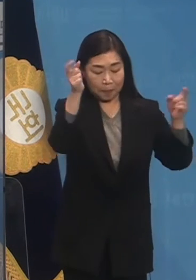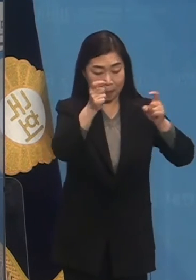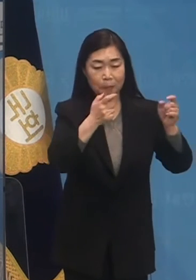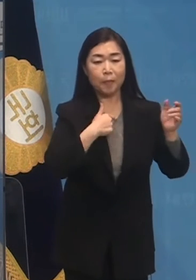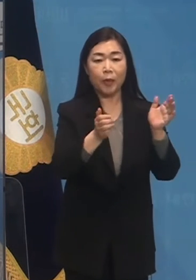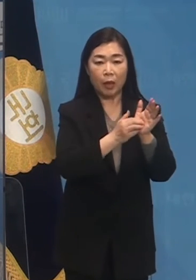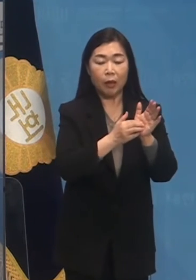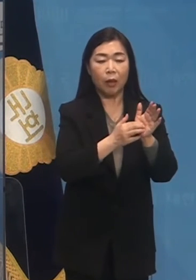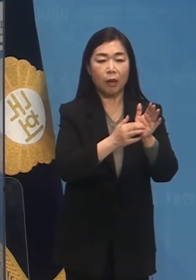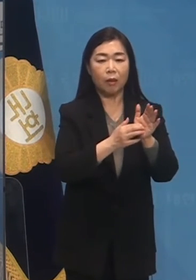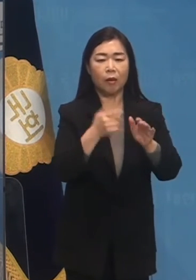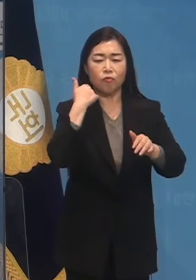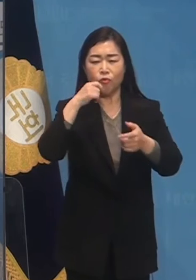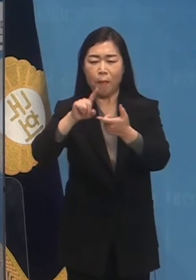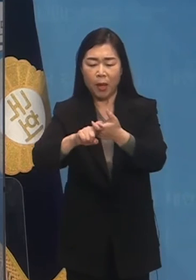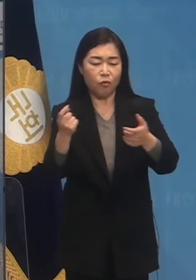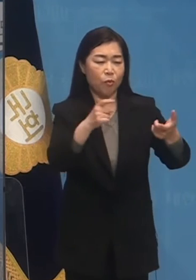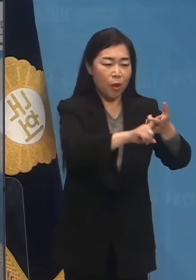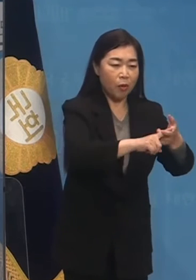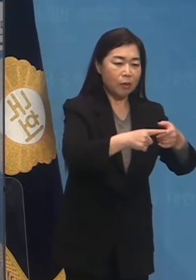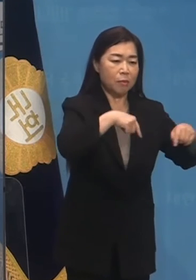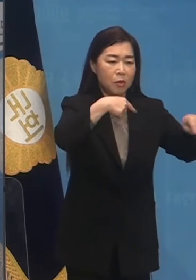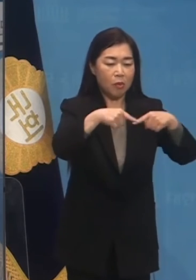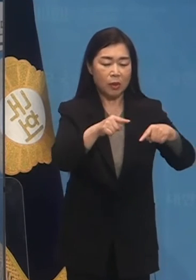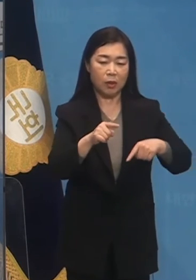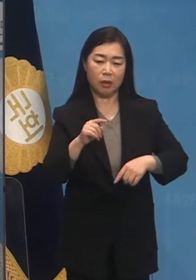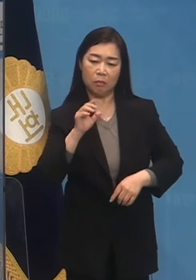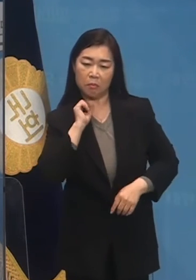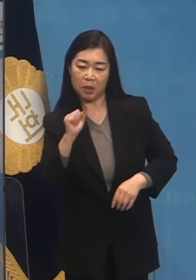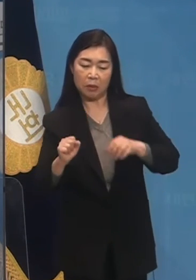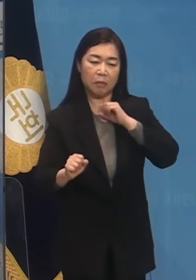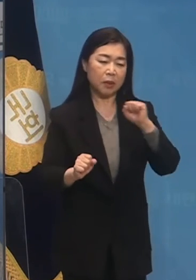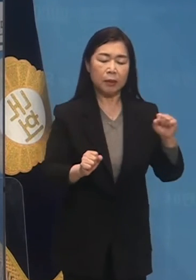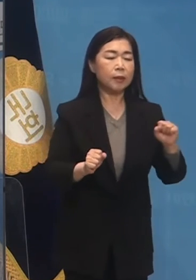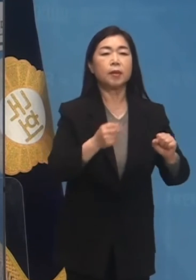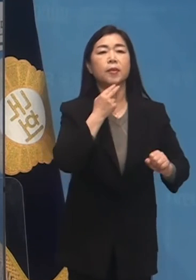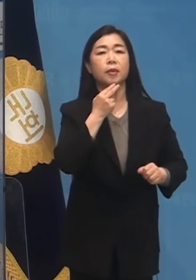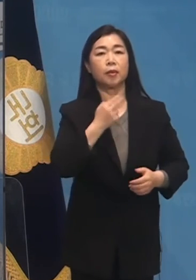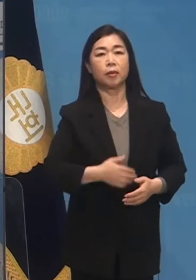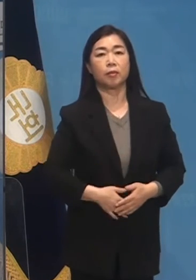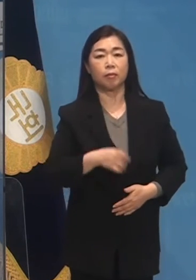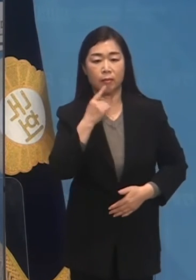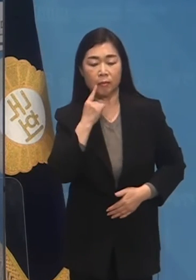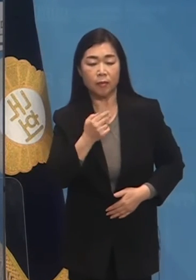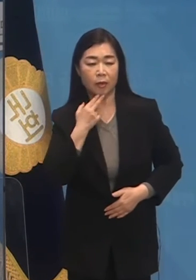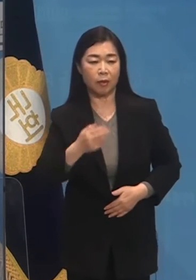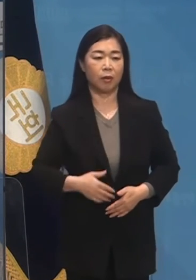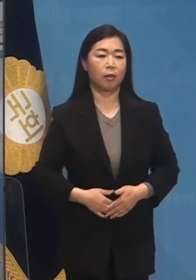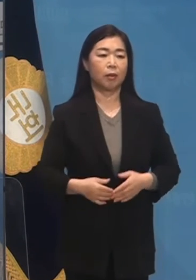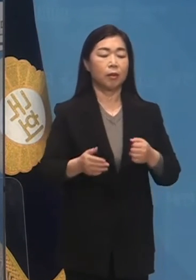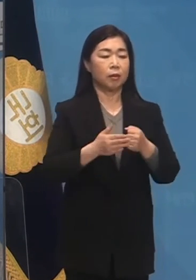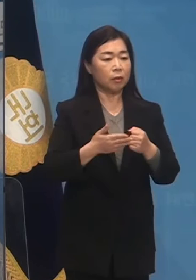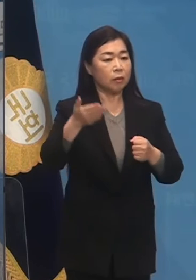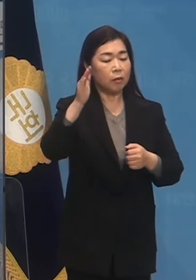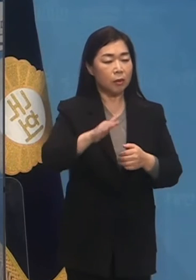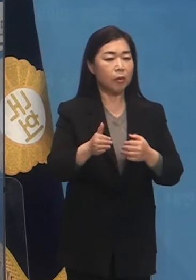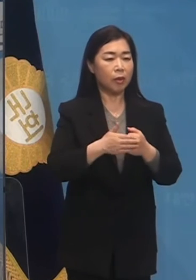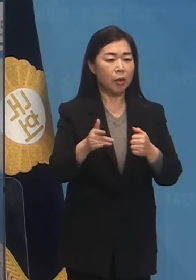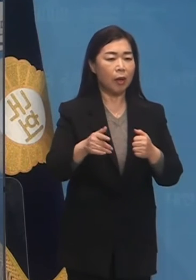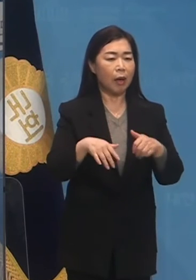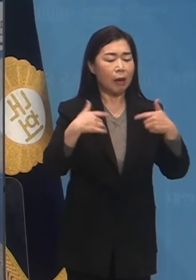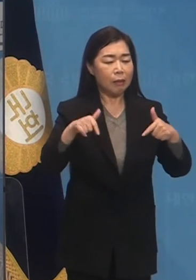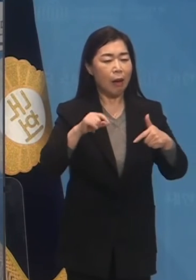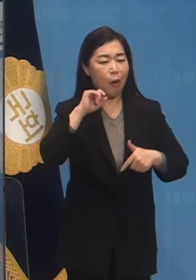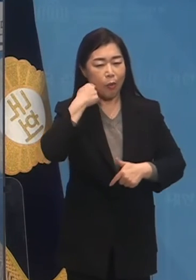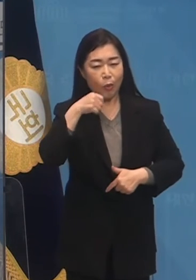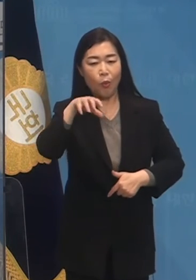패권의 정치에 굴복하지 않고 늘 비주류의 길을 걸었습니다. 그리하여 폐악한 국민 분열의